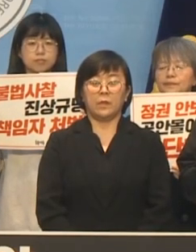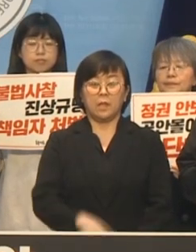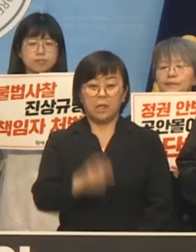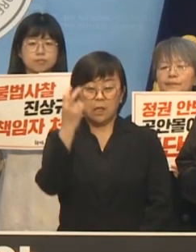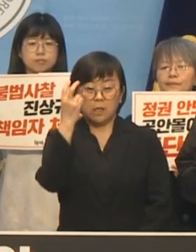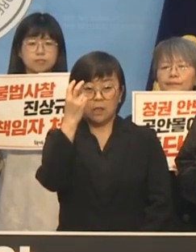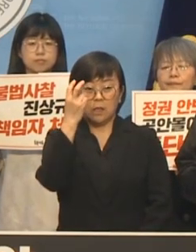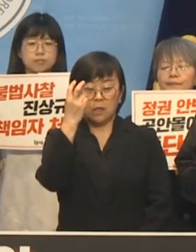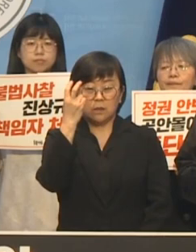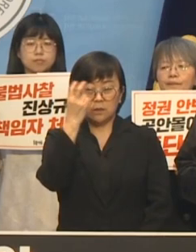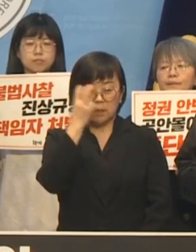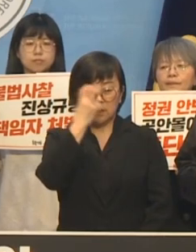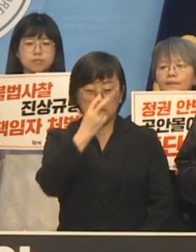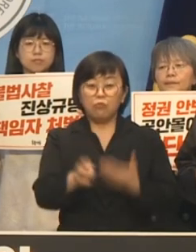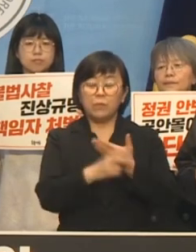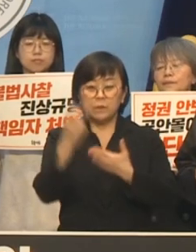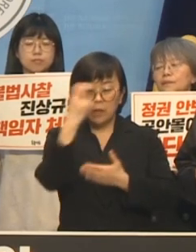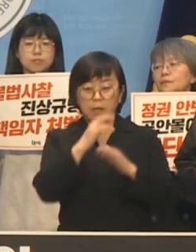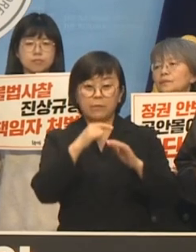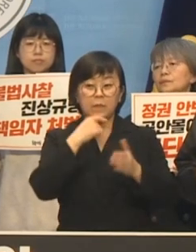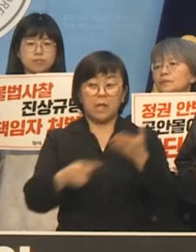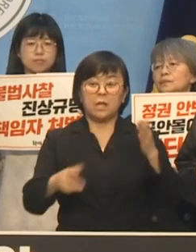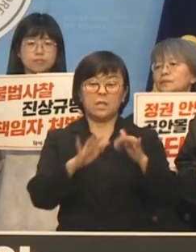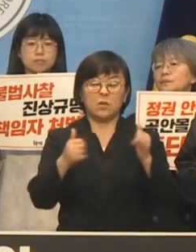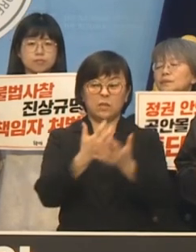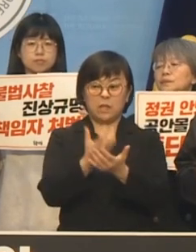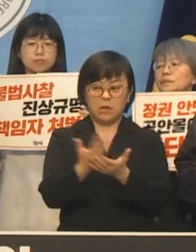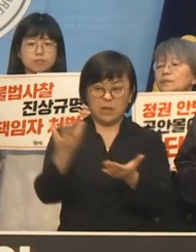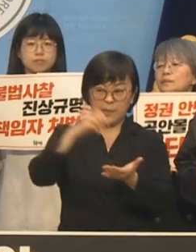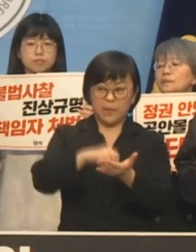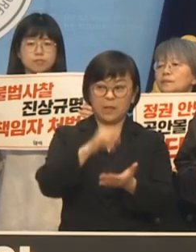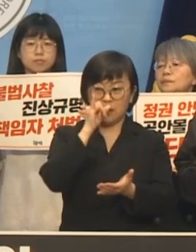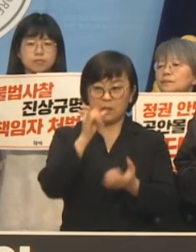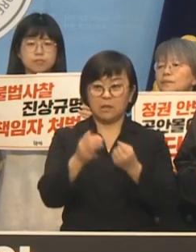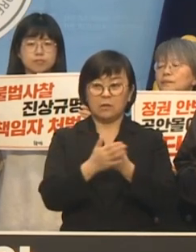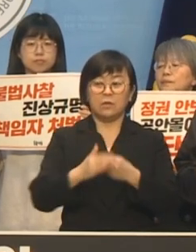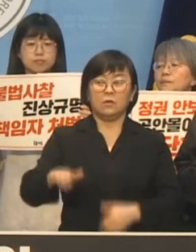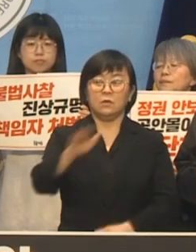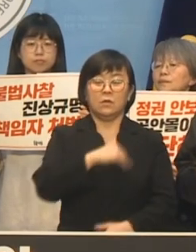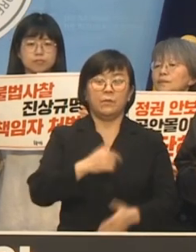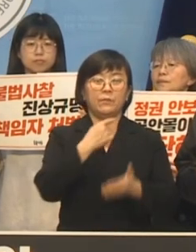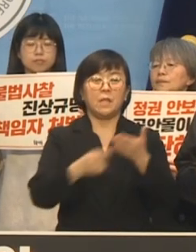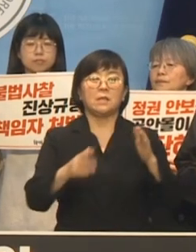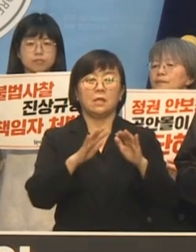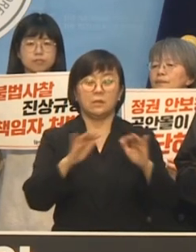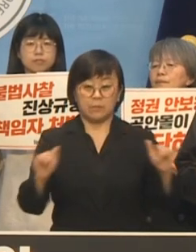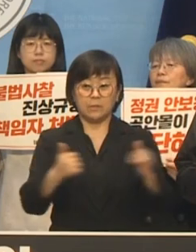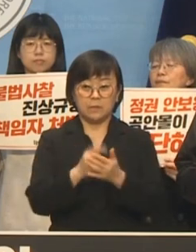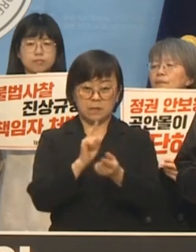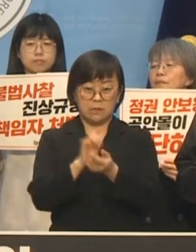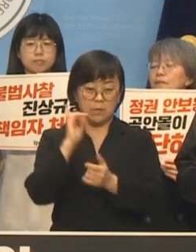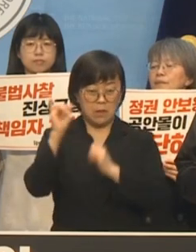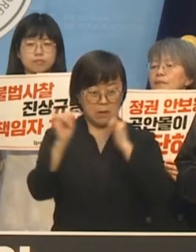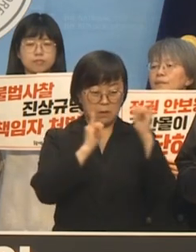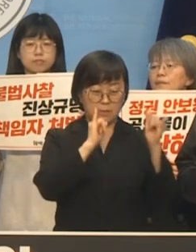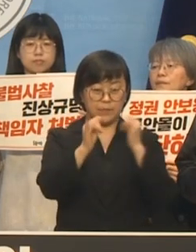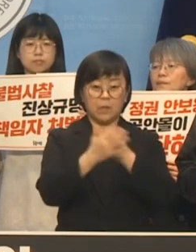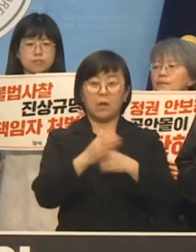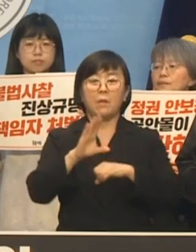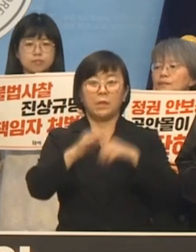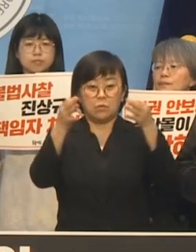사찰 피해자로 지목된 그리고 자료에 담겨 있는 우리 피해자분들께 직접 연락드리겠습니다. 그리고 이